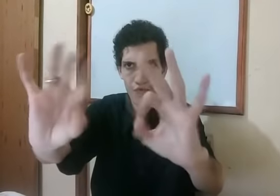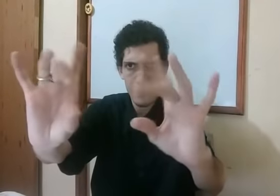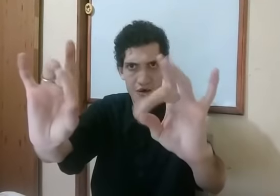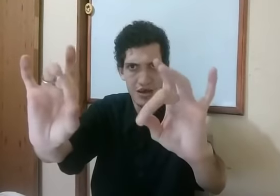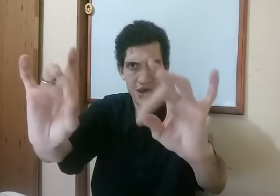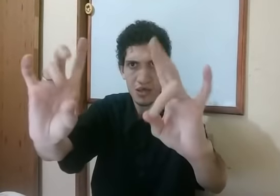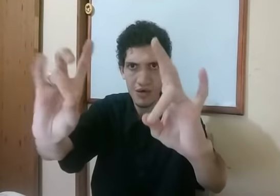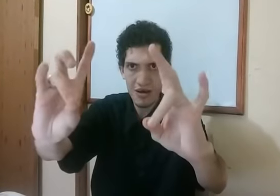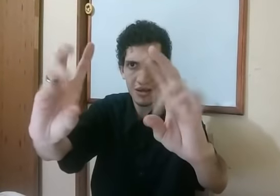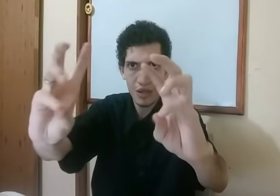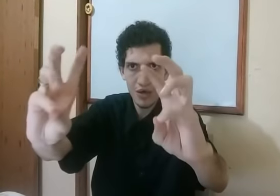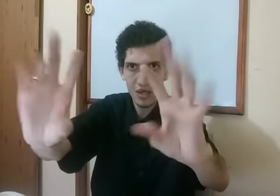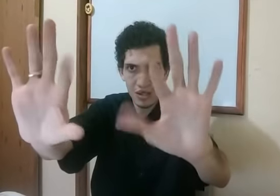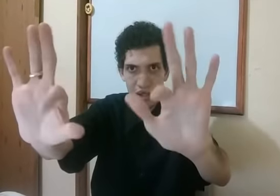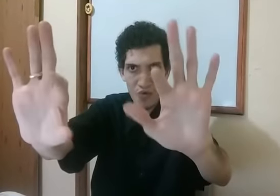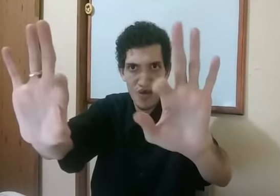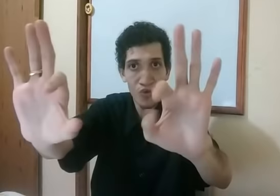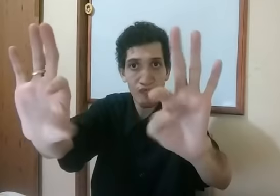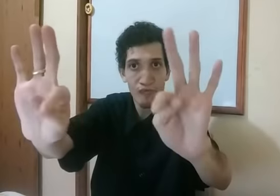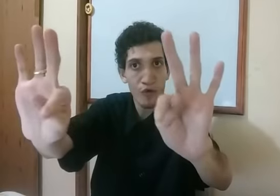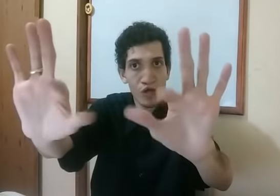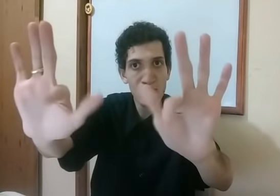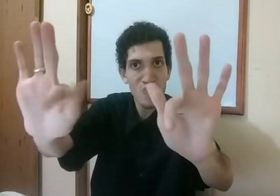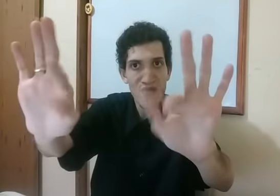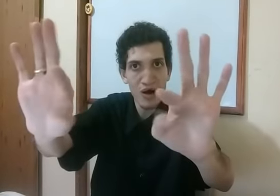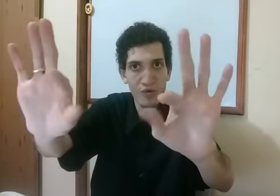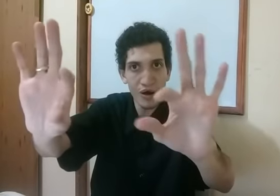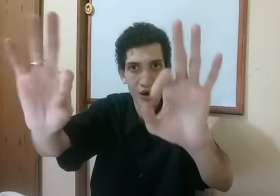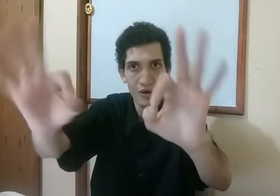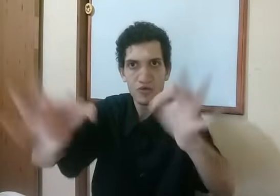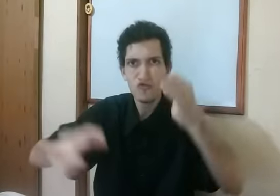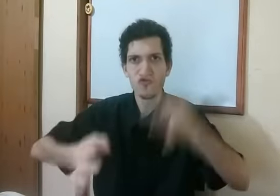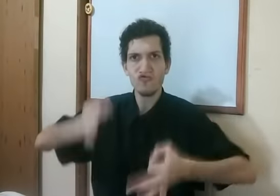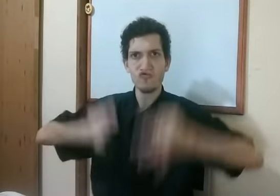Não é esse, não é esse, não é esse. É o dedo próximo do dedão, ó.